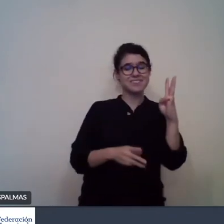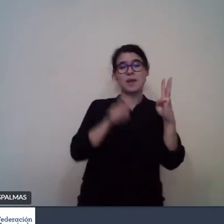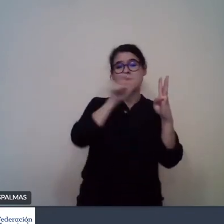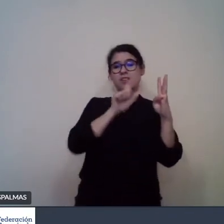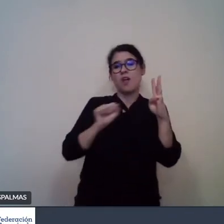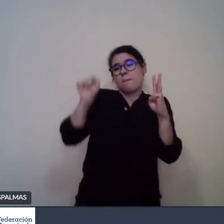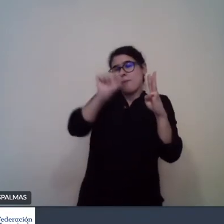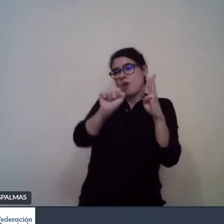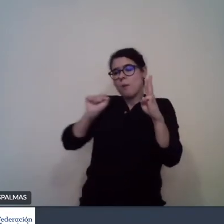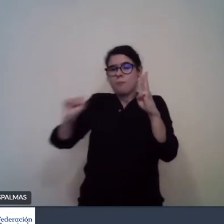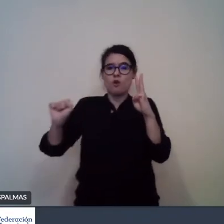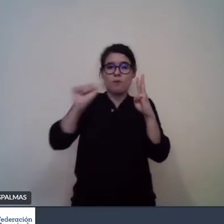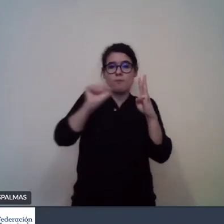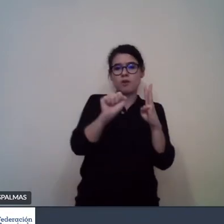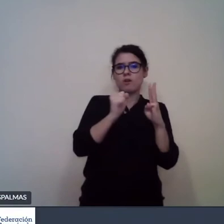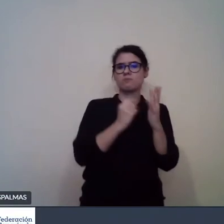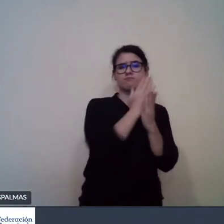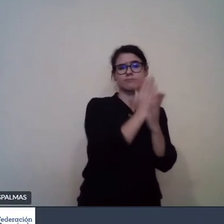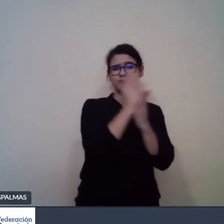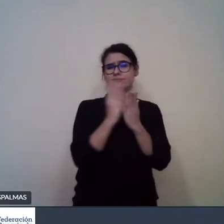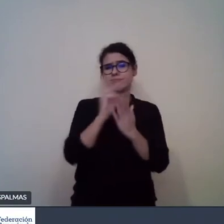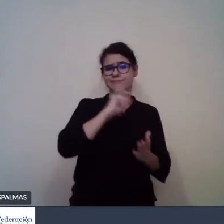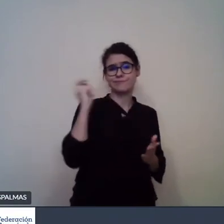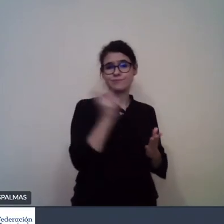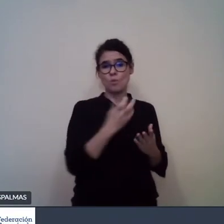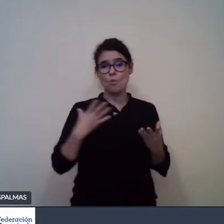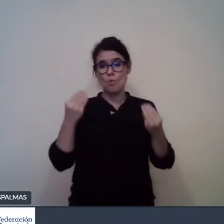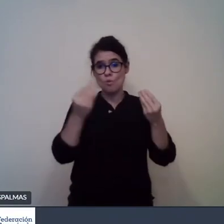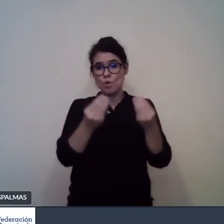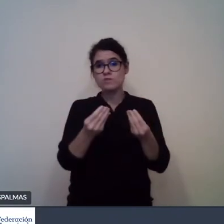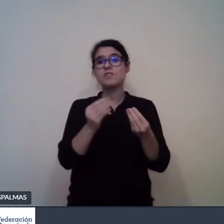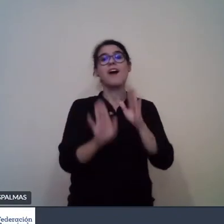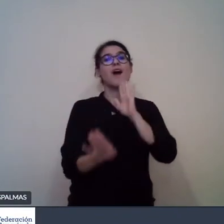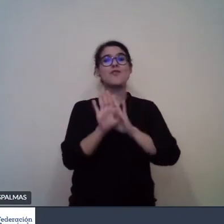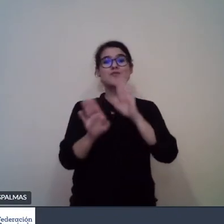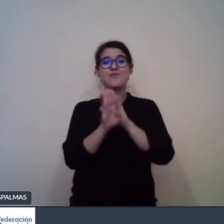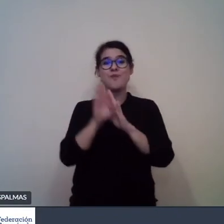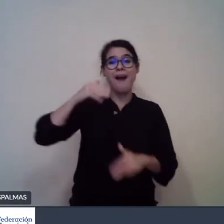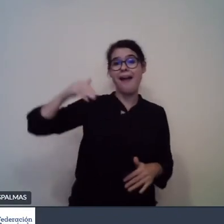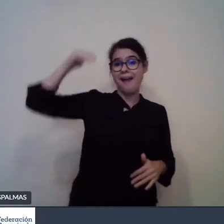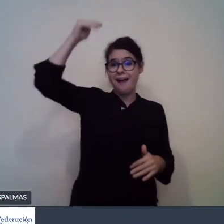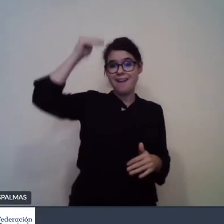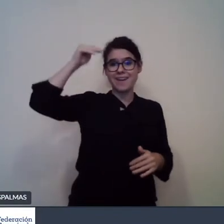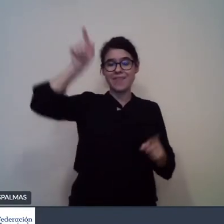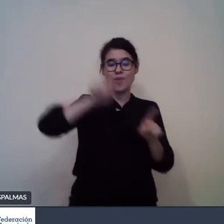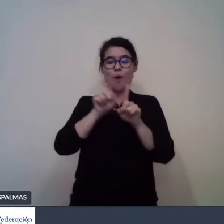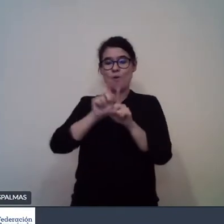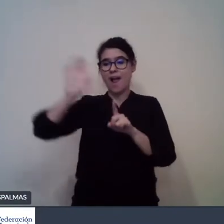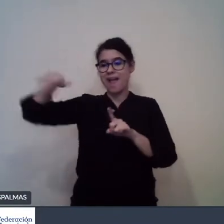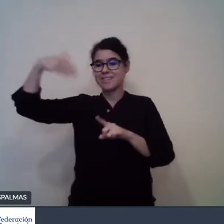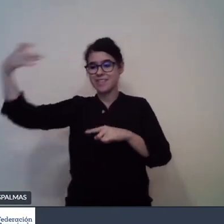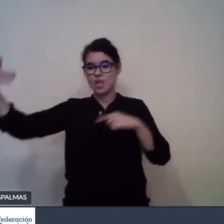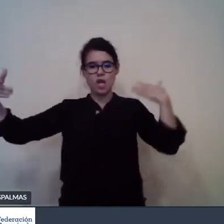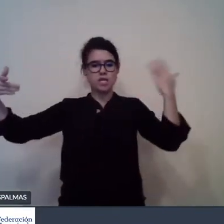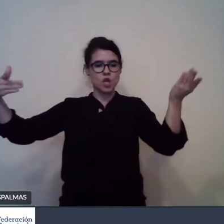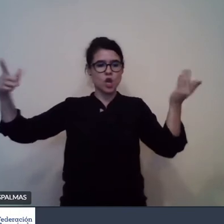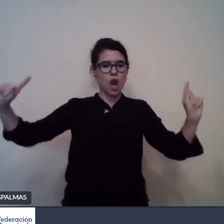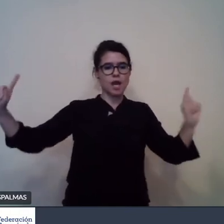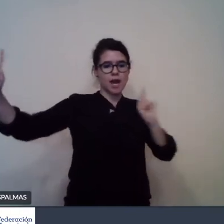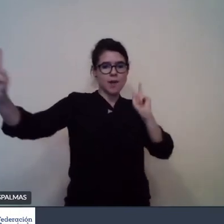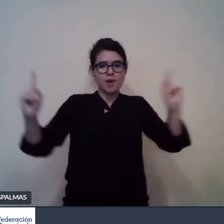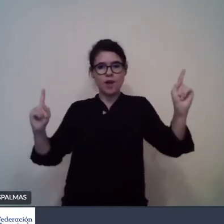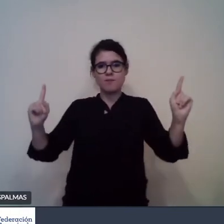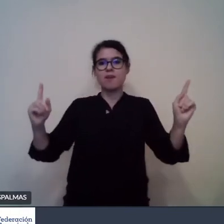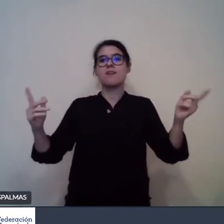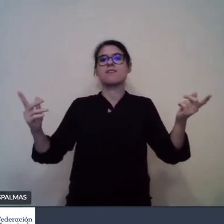mano a mano y esa continuación del grande en la confusión que se produce aquí entre el cambio de exteriores y el grande que